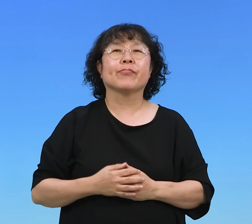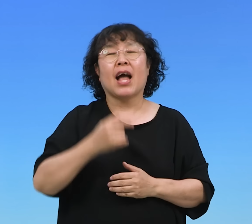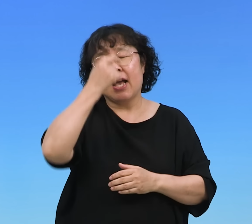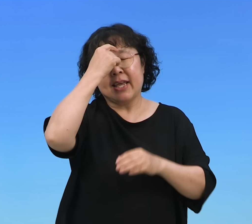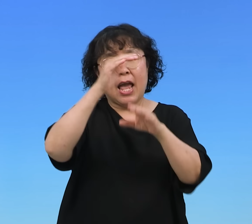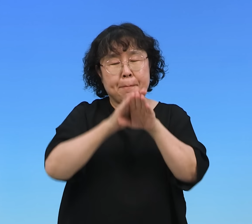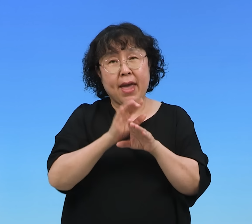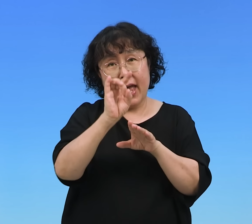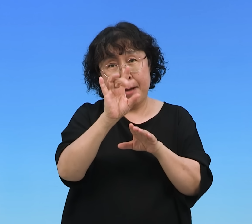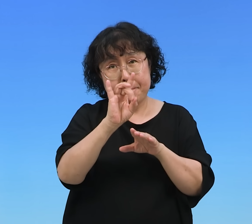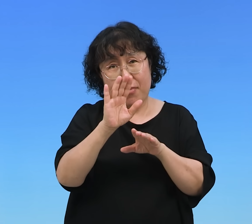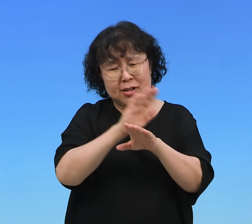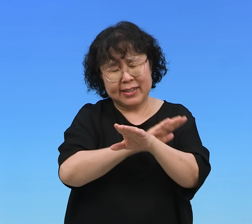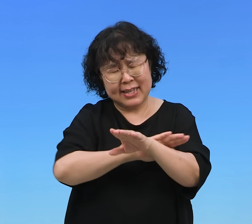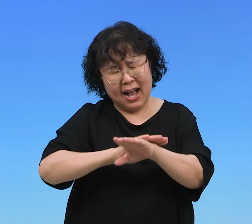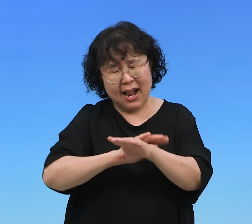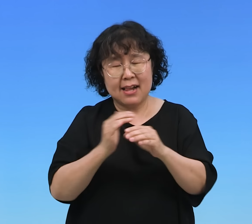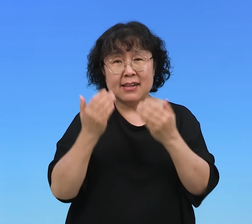한번 잘 드리면